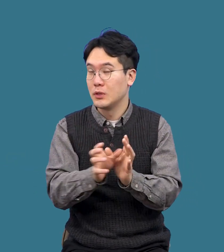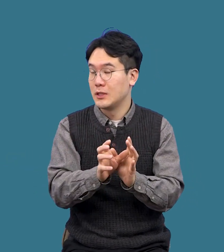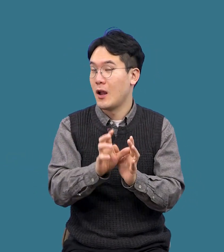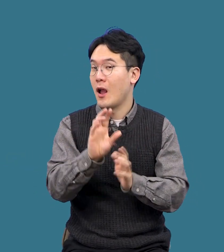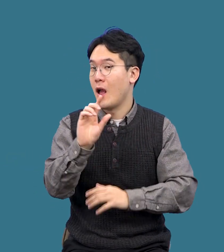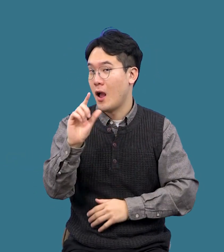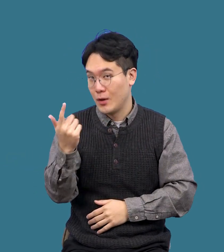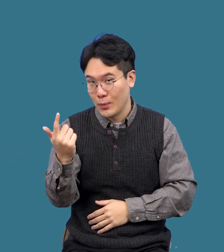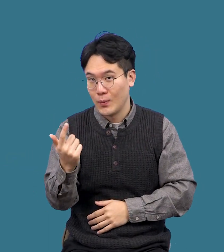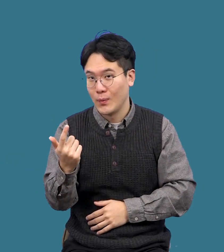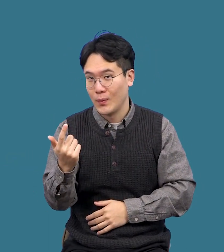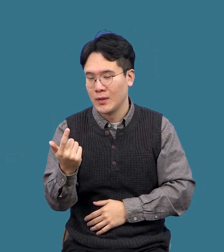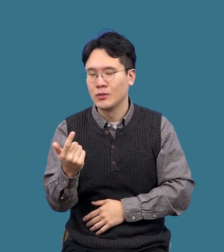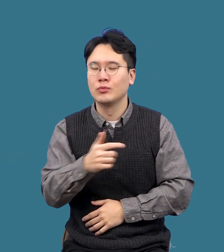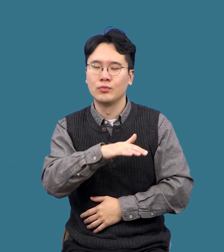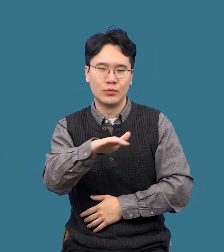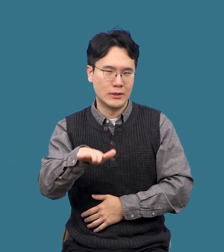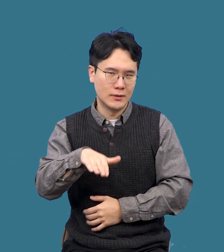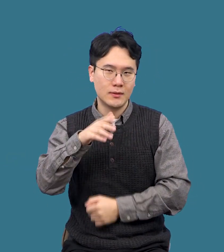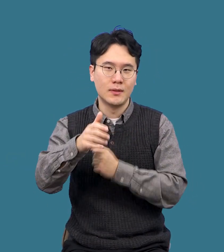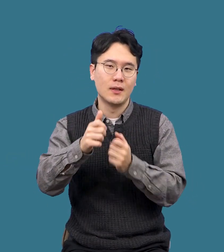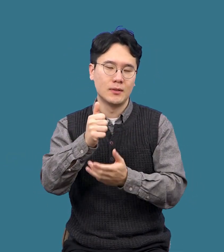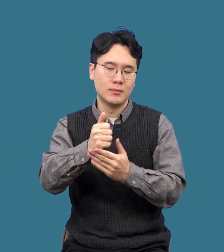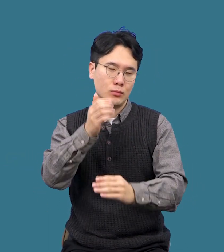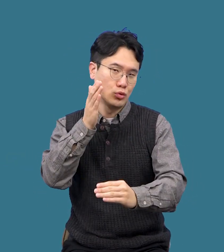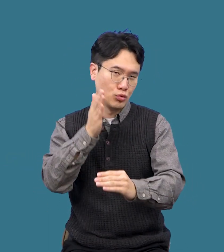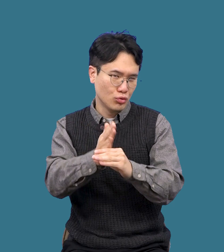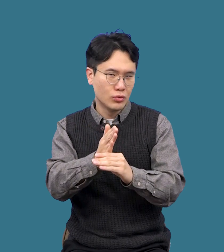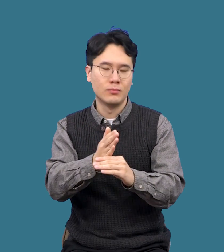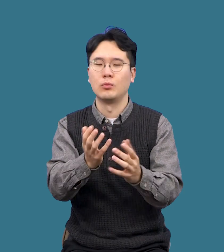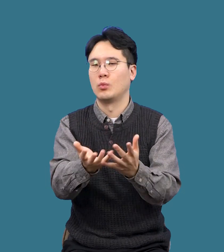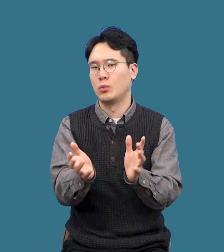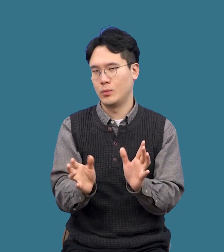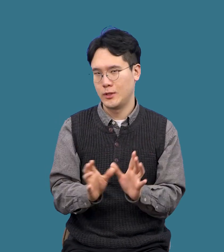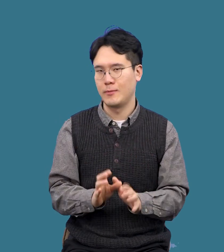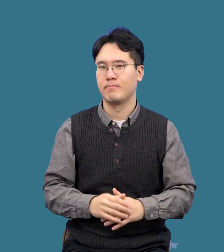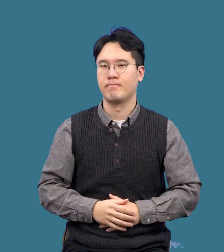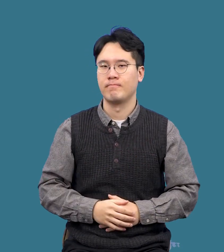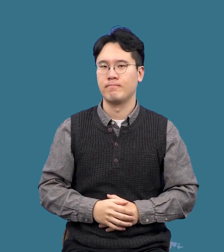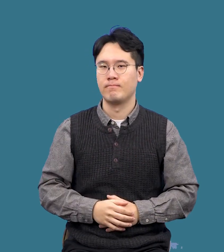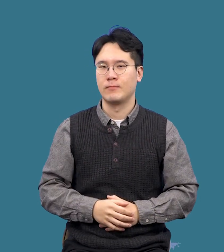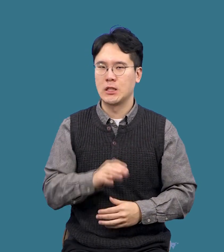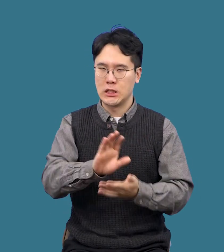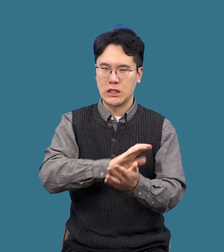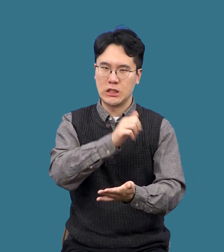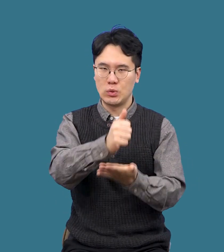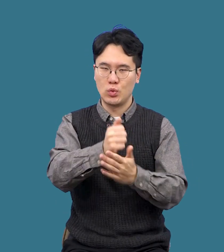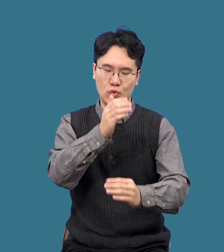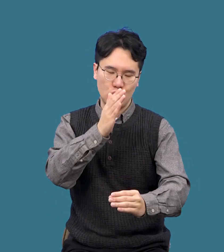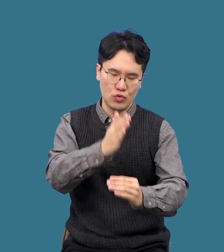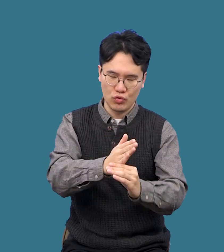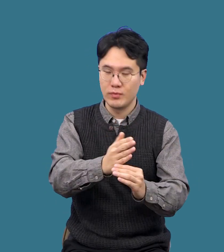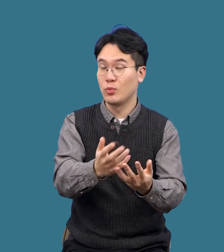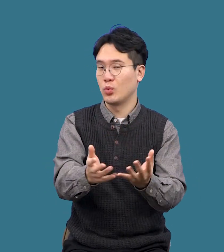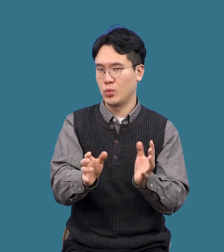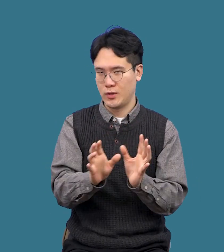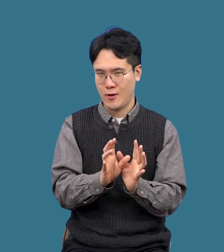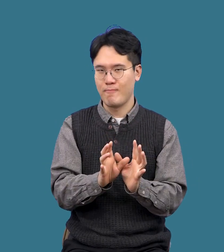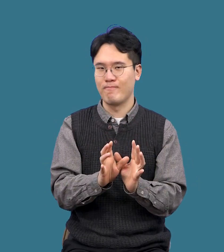하나님 중심의 공동체, God-centered, 그리스도 중심의 공동체,